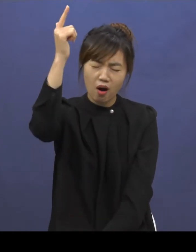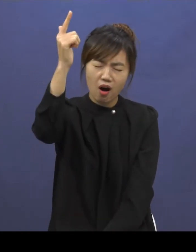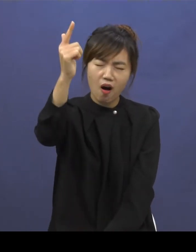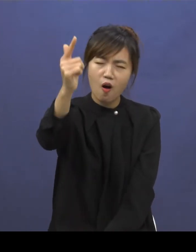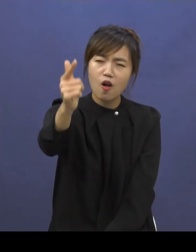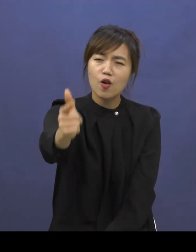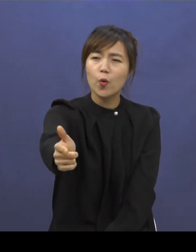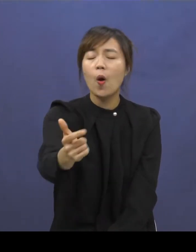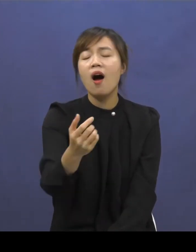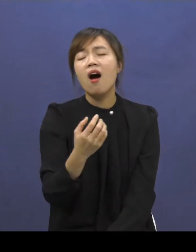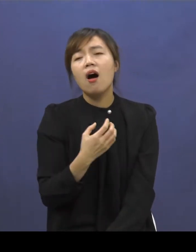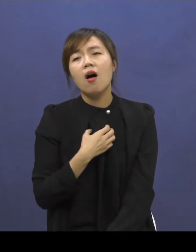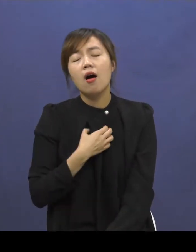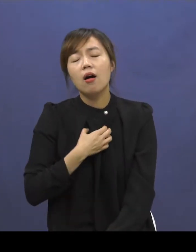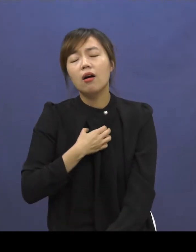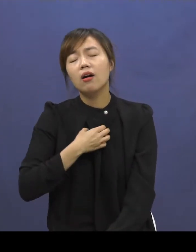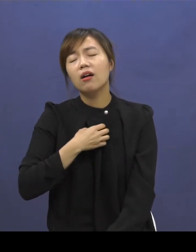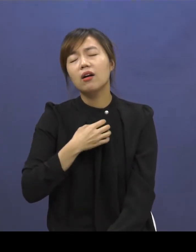몰고